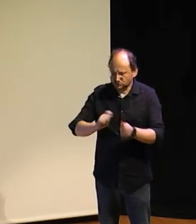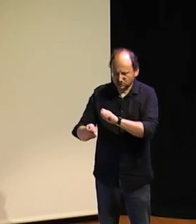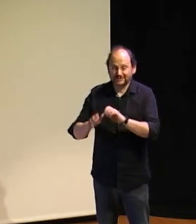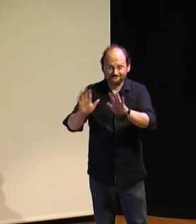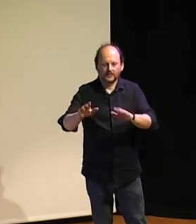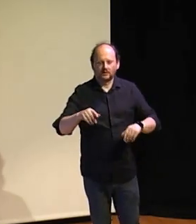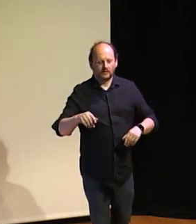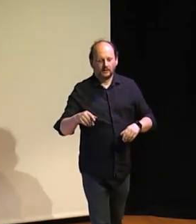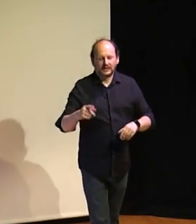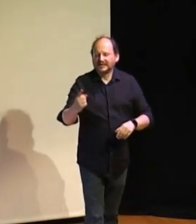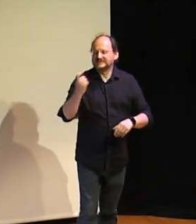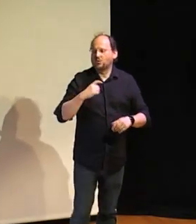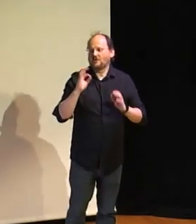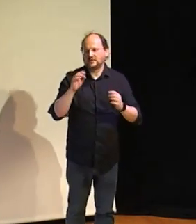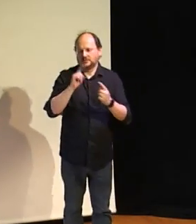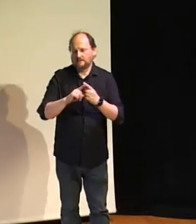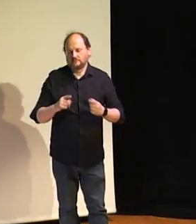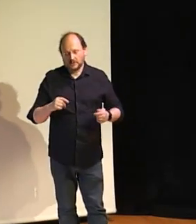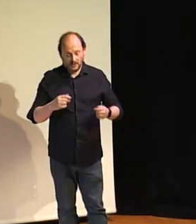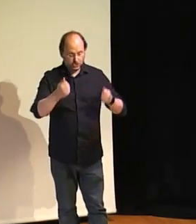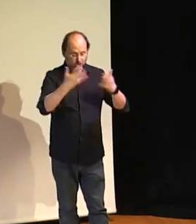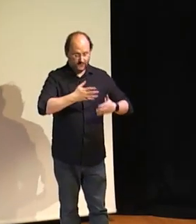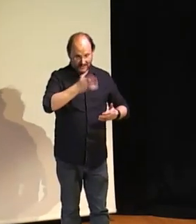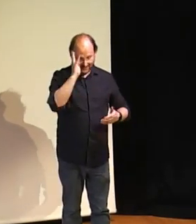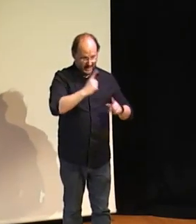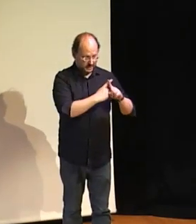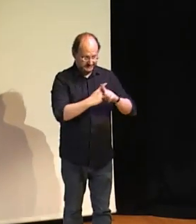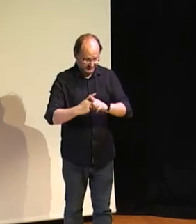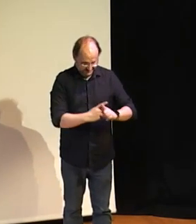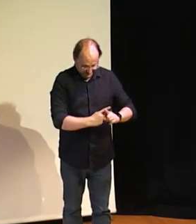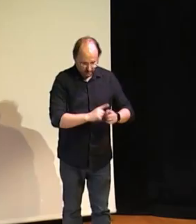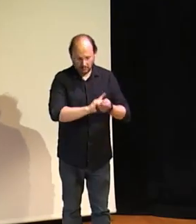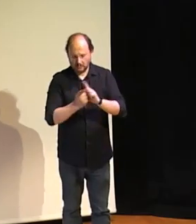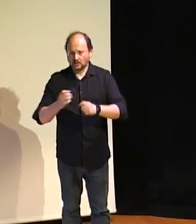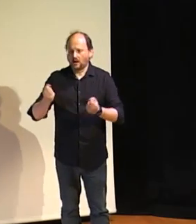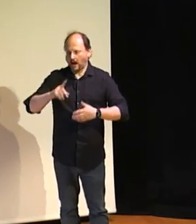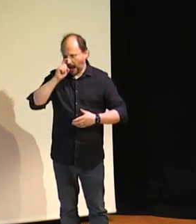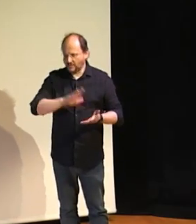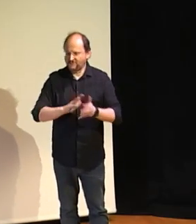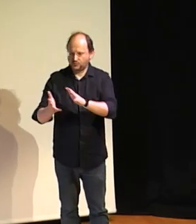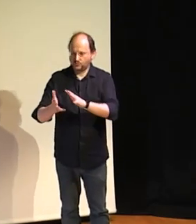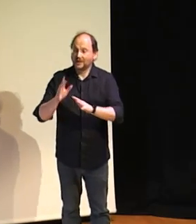écriture latine et ça n'avait rien à voir avec l'écriture des chiffres en arabe.